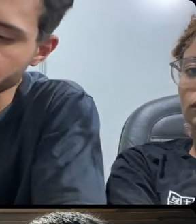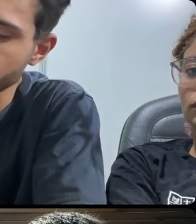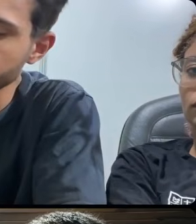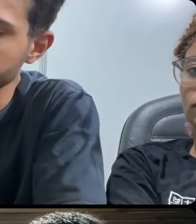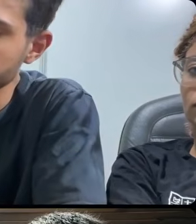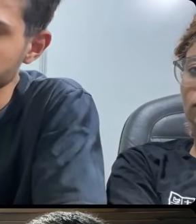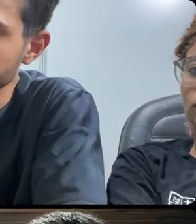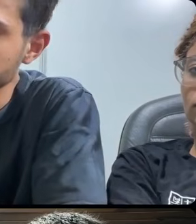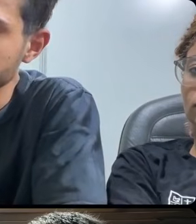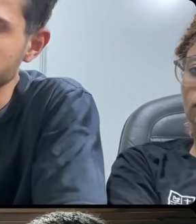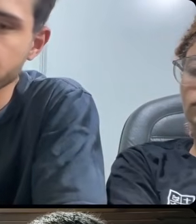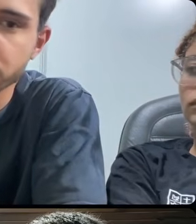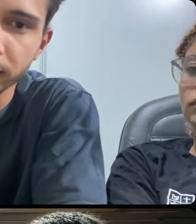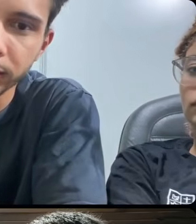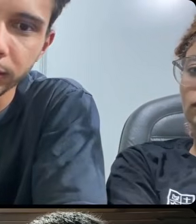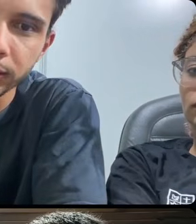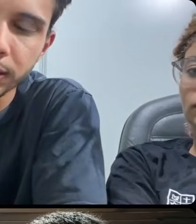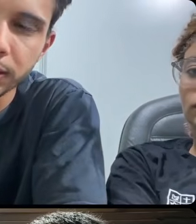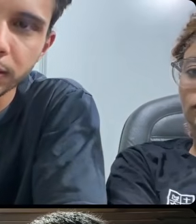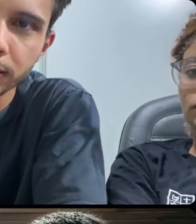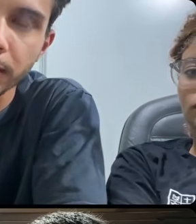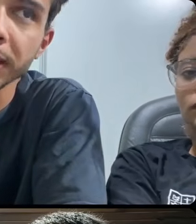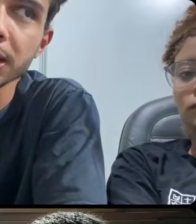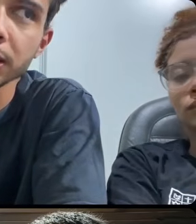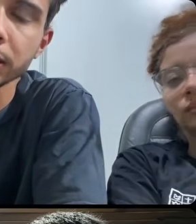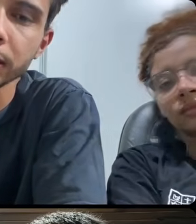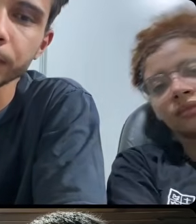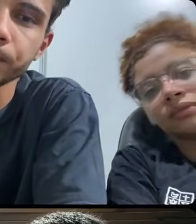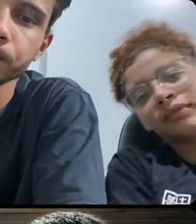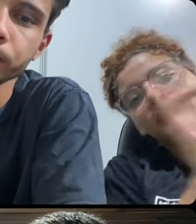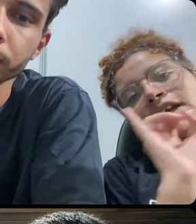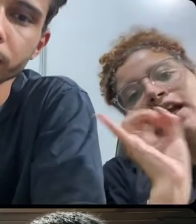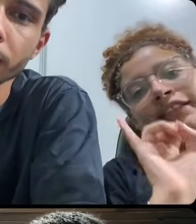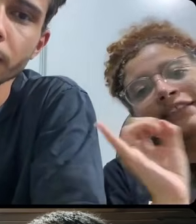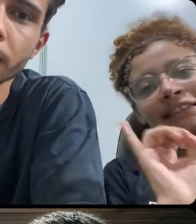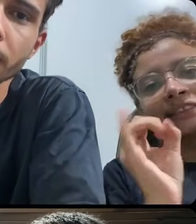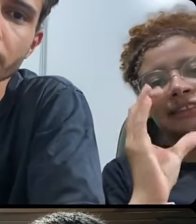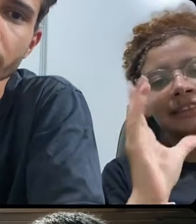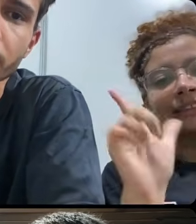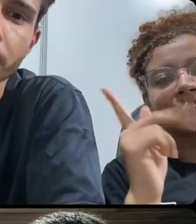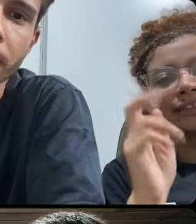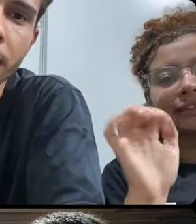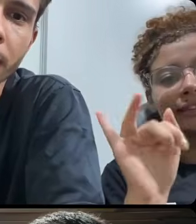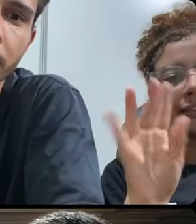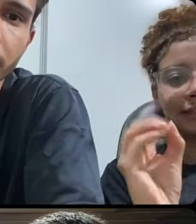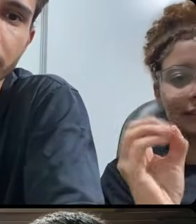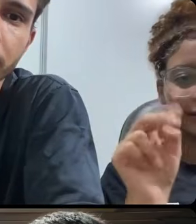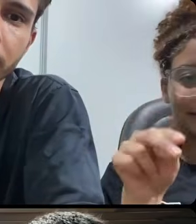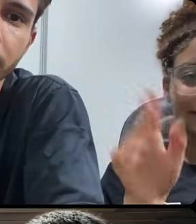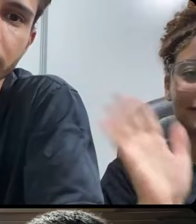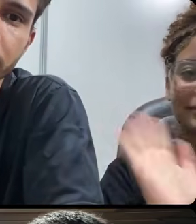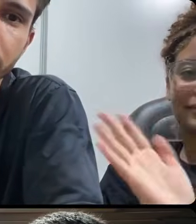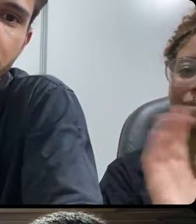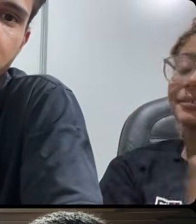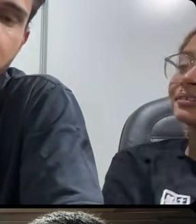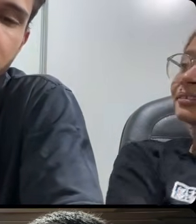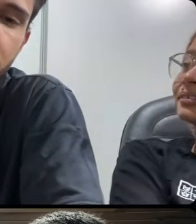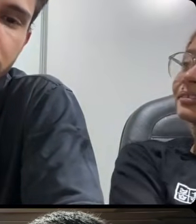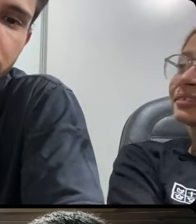um desafio jovem, que fica em Capela de Santana. Aleluia.